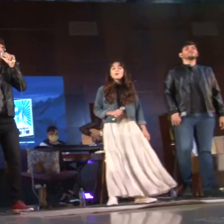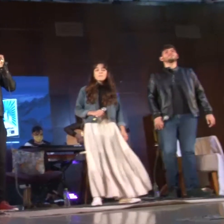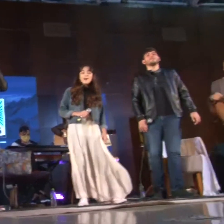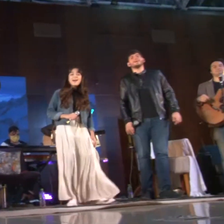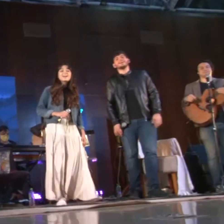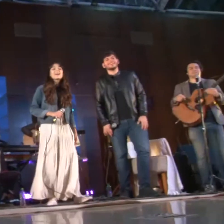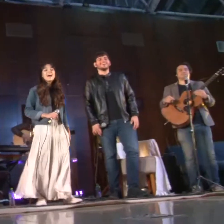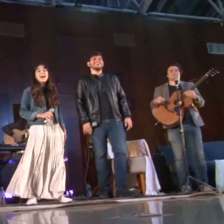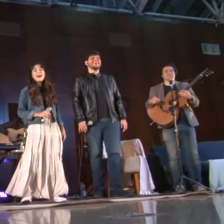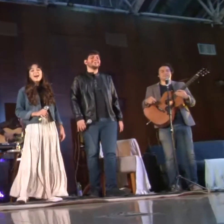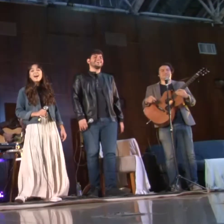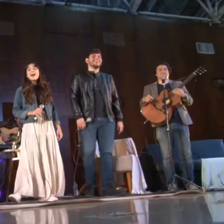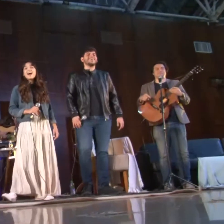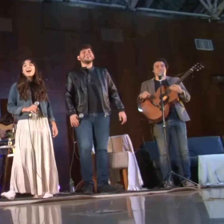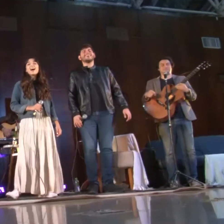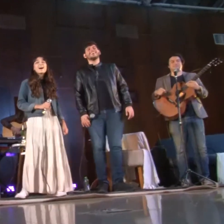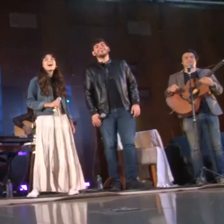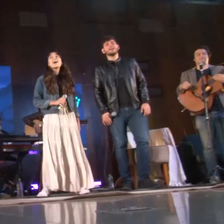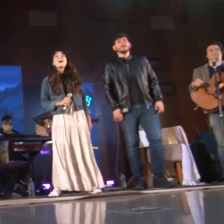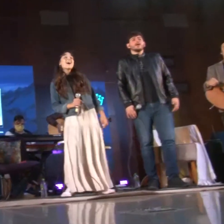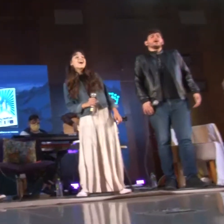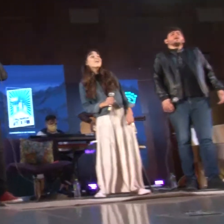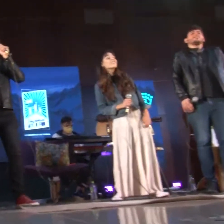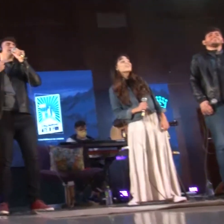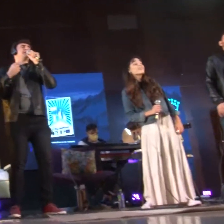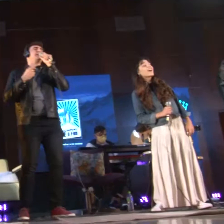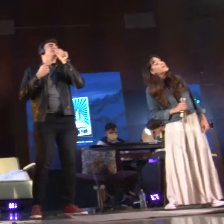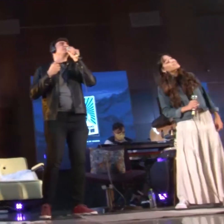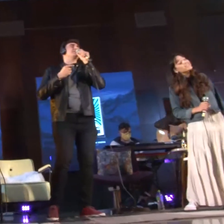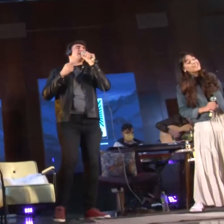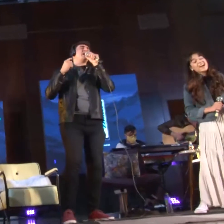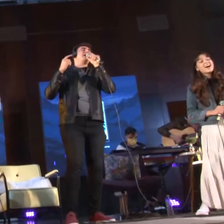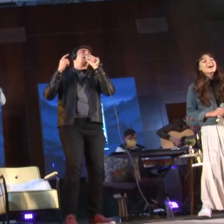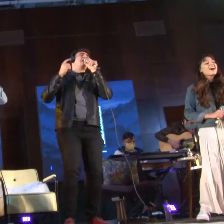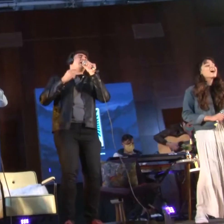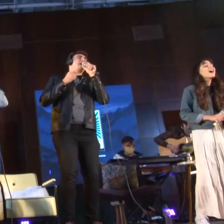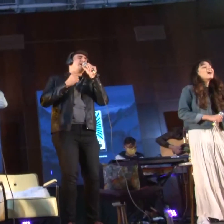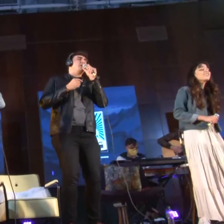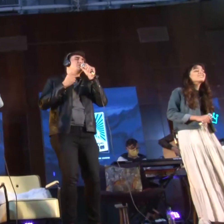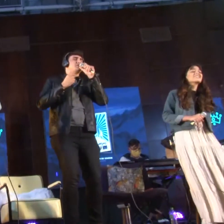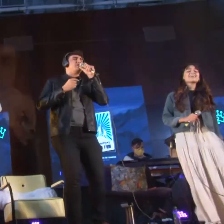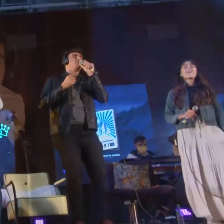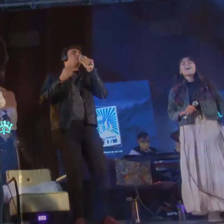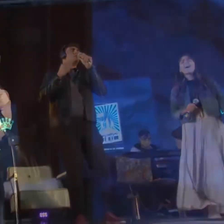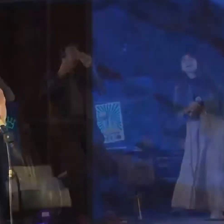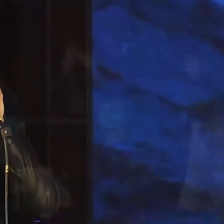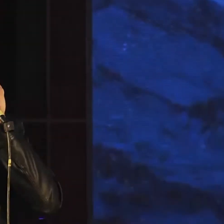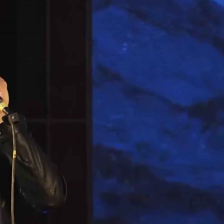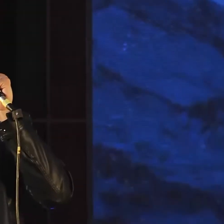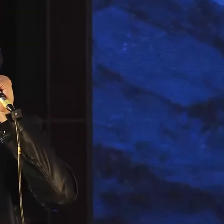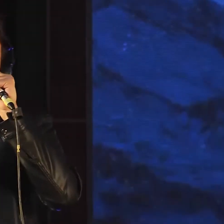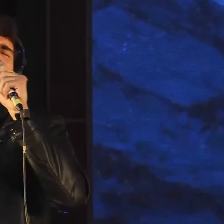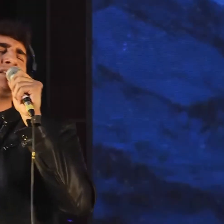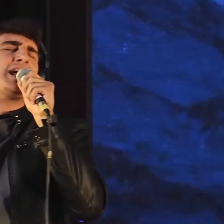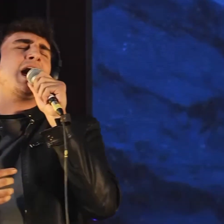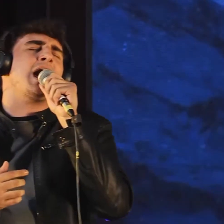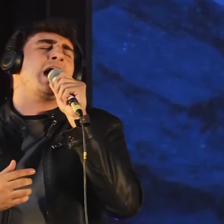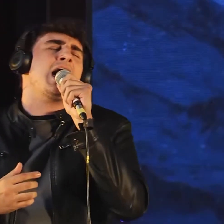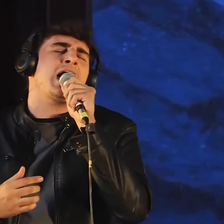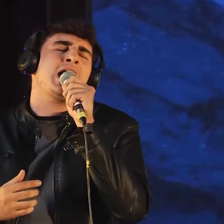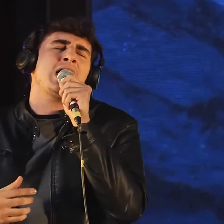reino propagar. A ordem é avançar no Senhor,